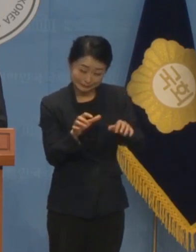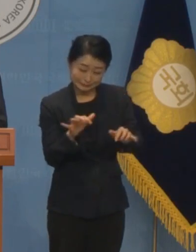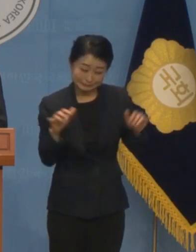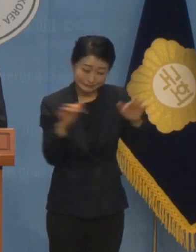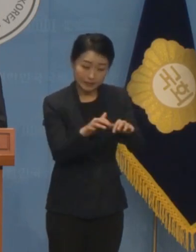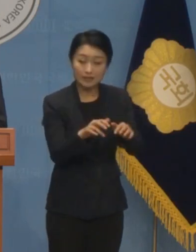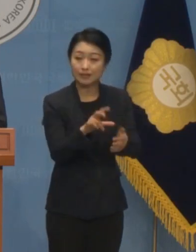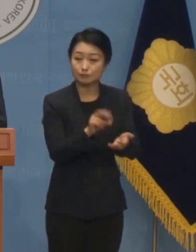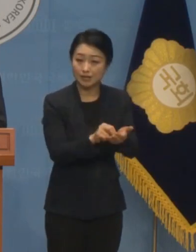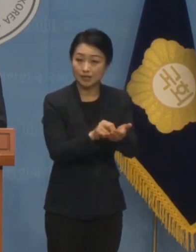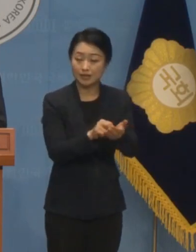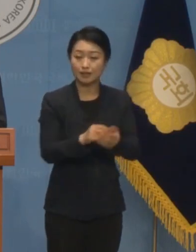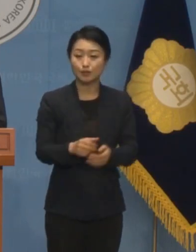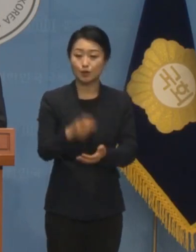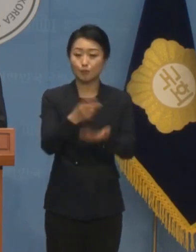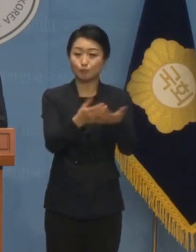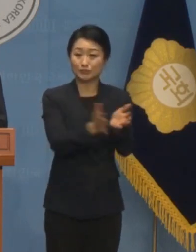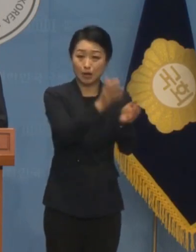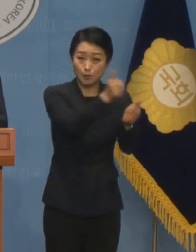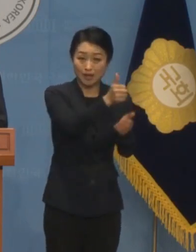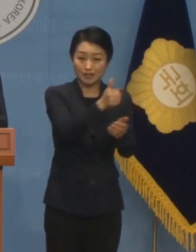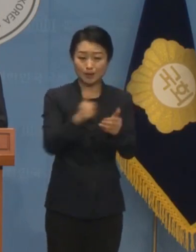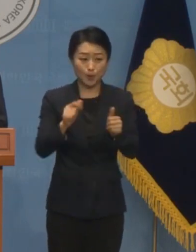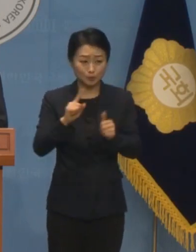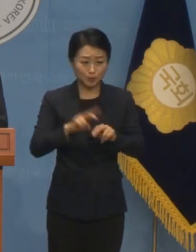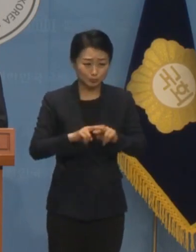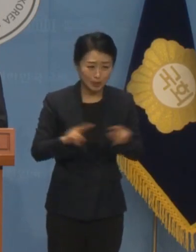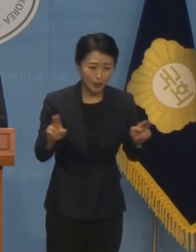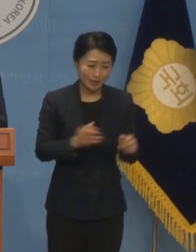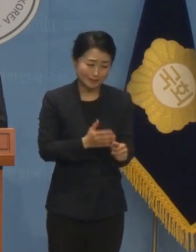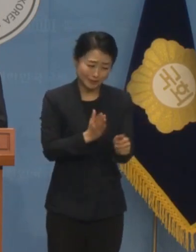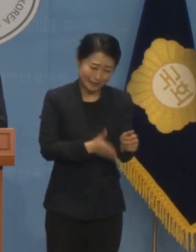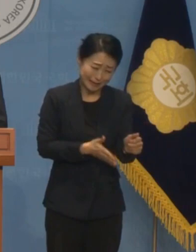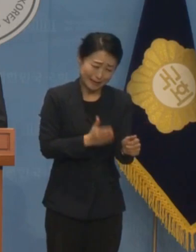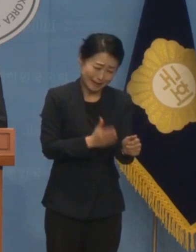공소 취소를 청탁했다는 의혹까지 많은 의혹들을 남겼습니다.